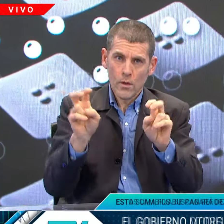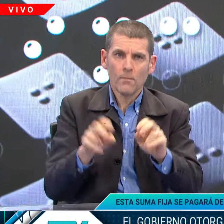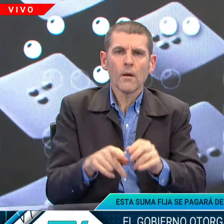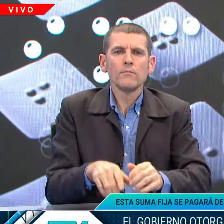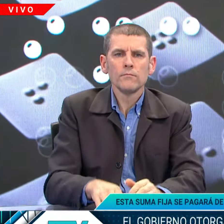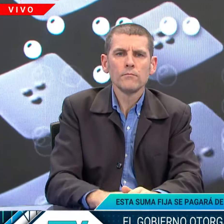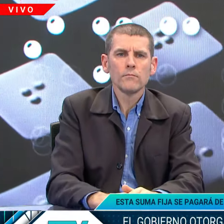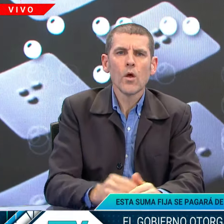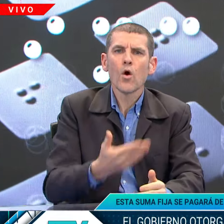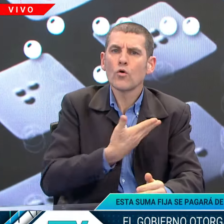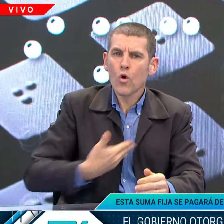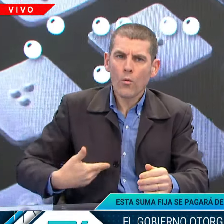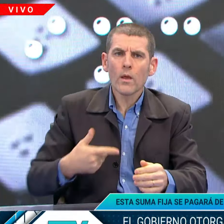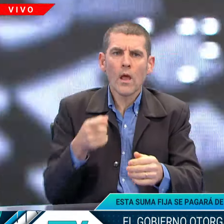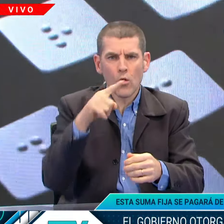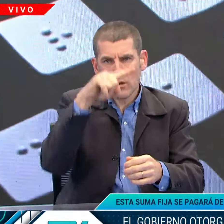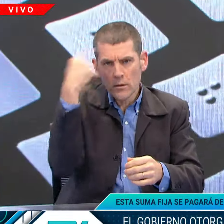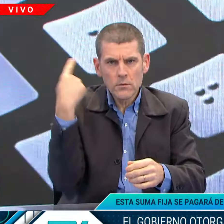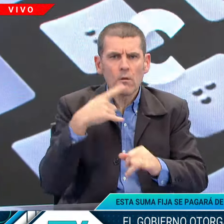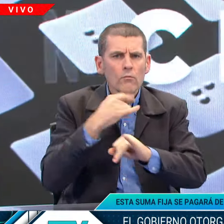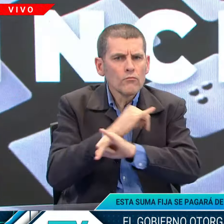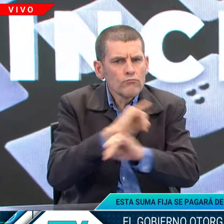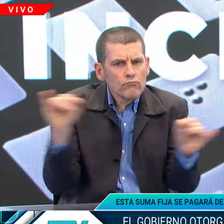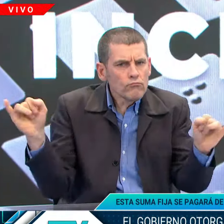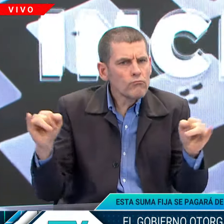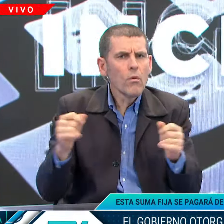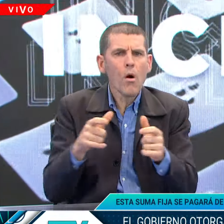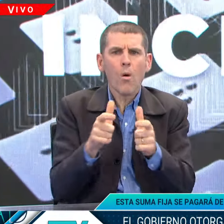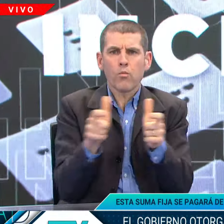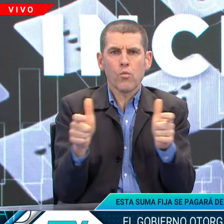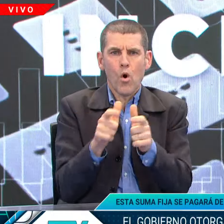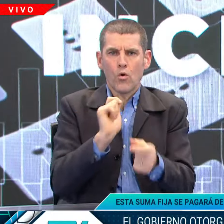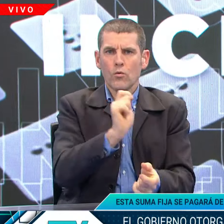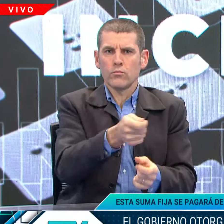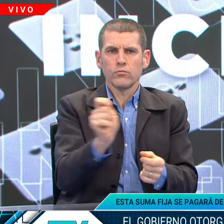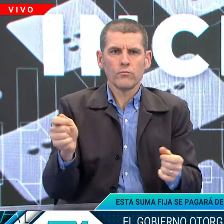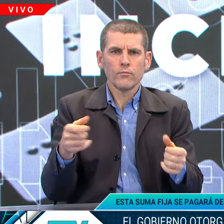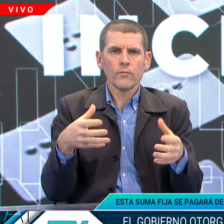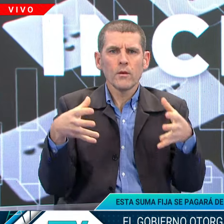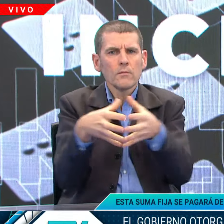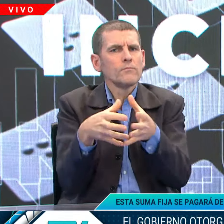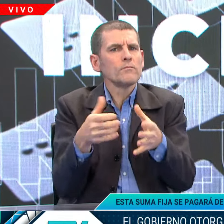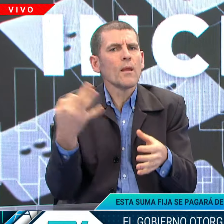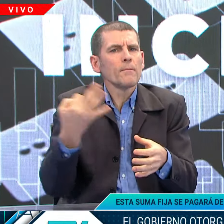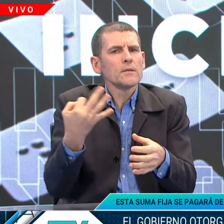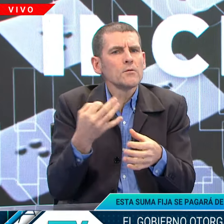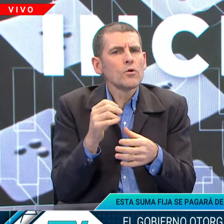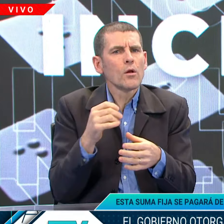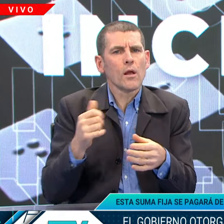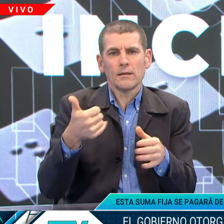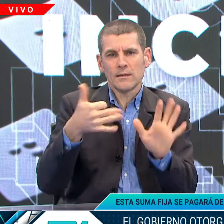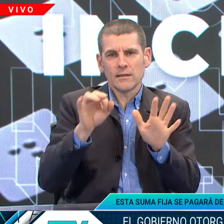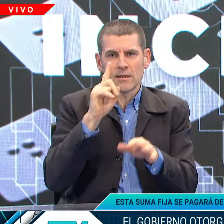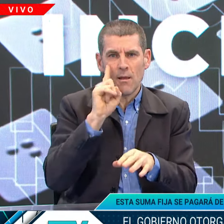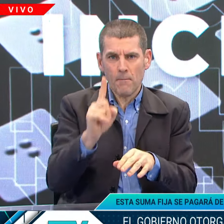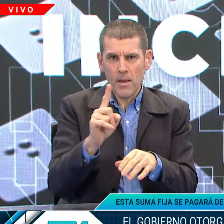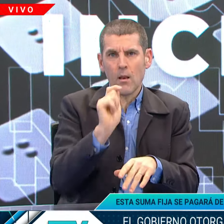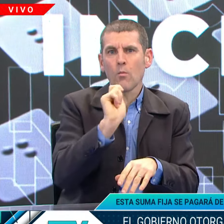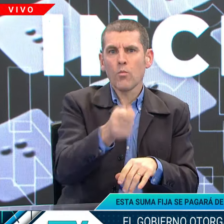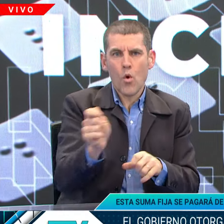anunciado la entrega de un bono excepcional de 60 mil pesos para el personal activo de las fuerzas de seguridad y las